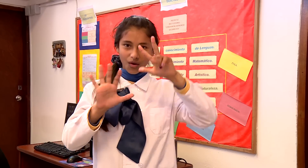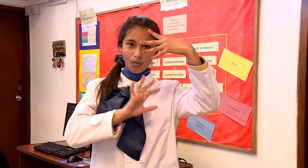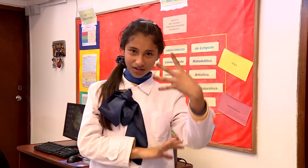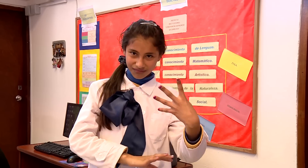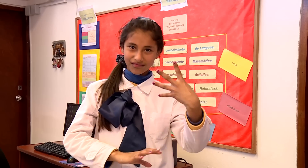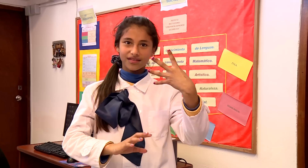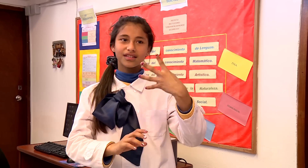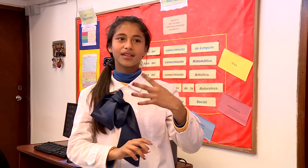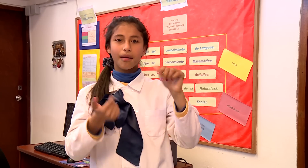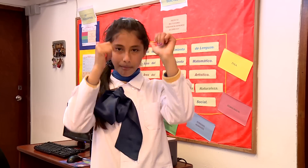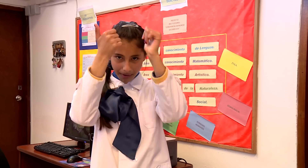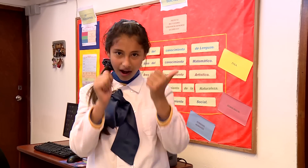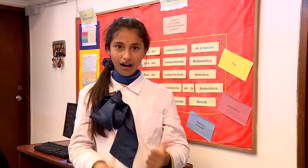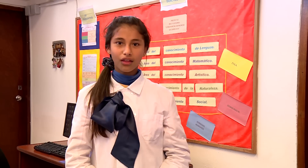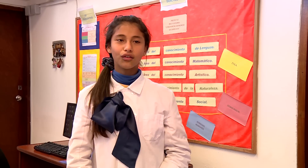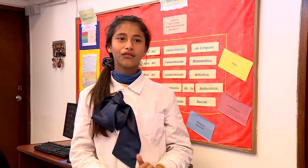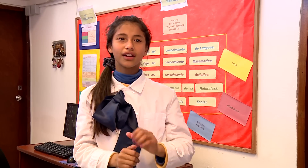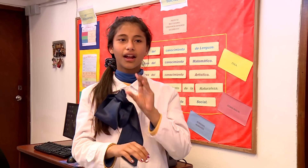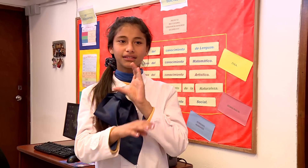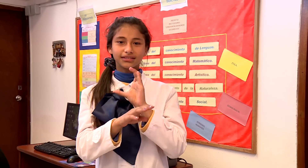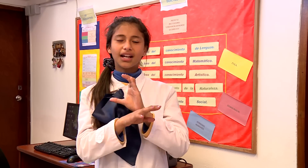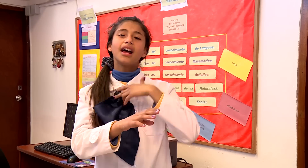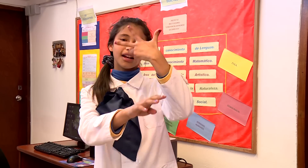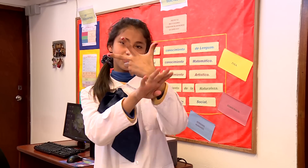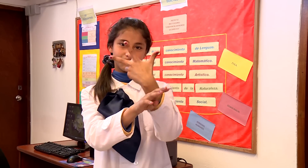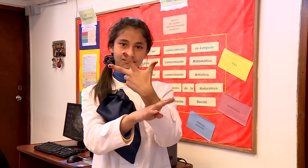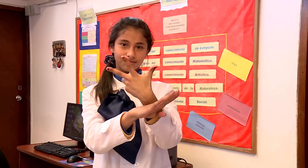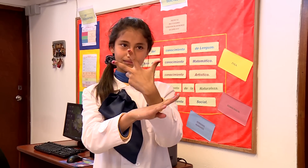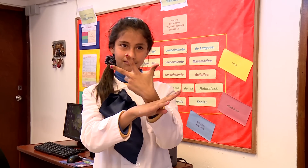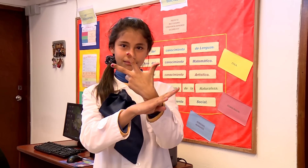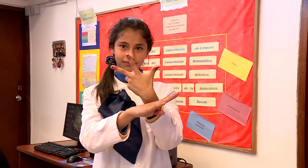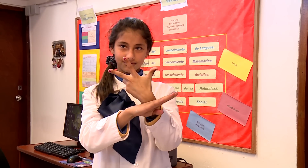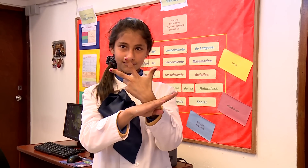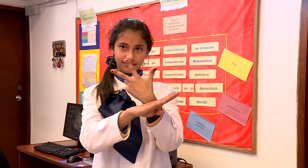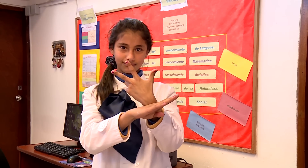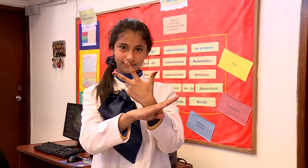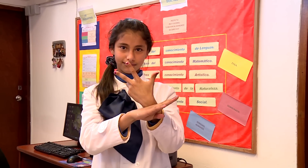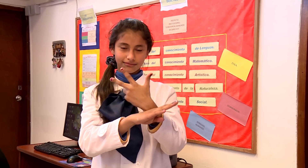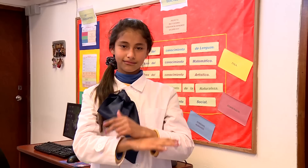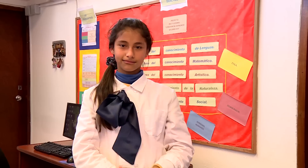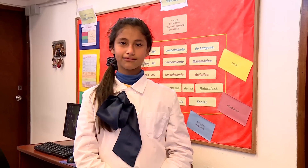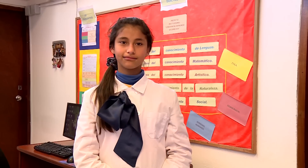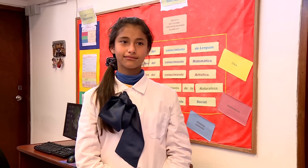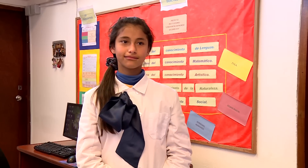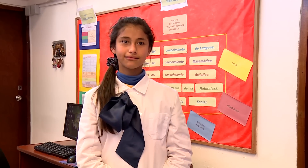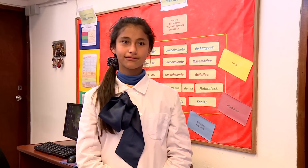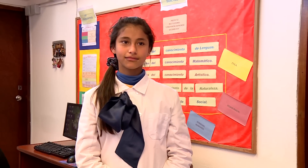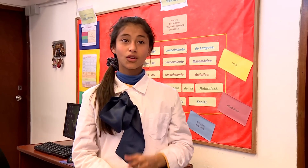Estoy en la escuela número 84 de Maldonado. En tercer año es mi clase.